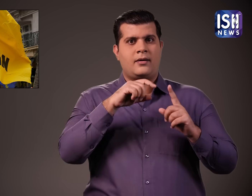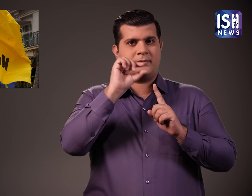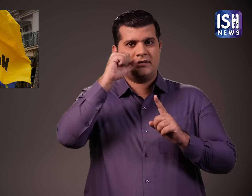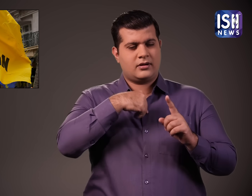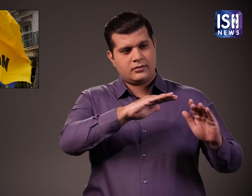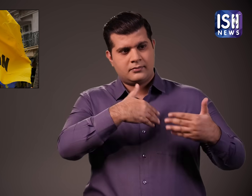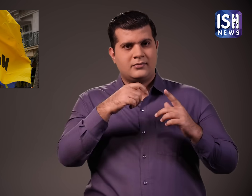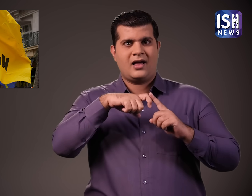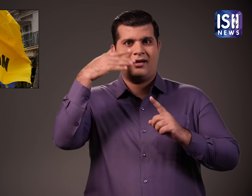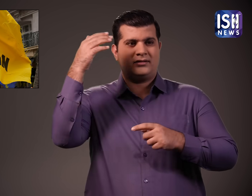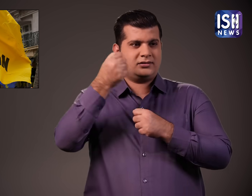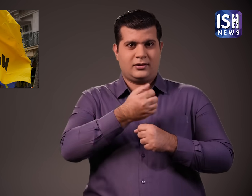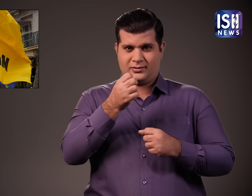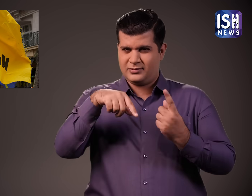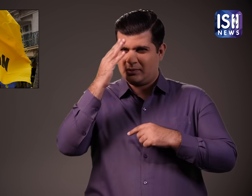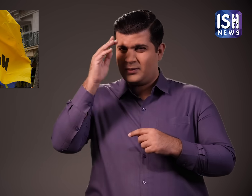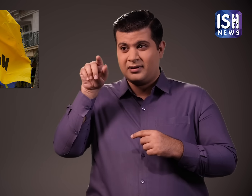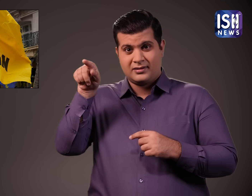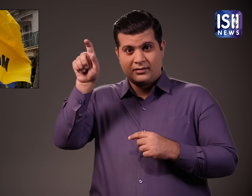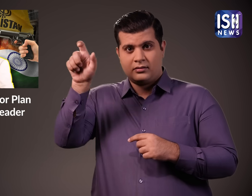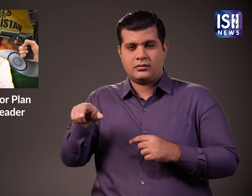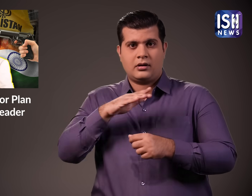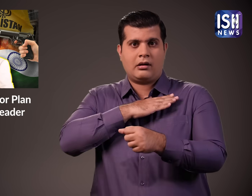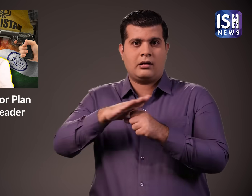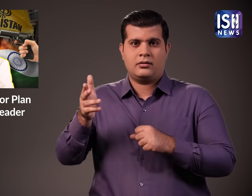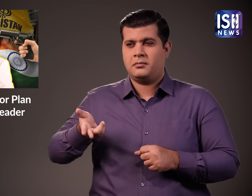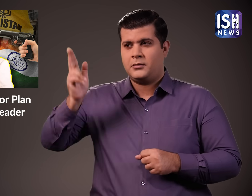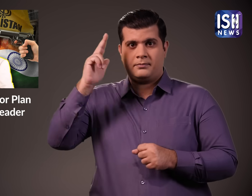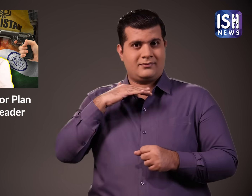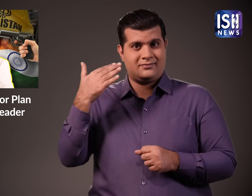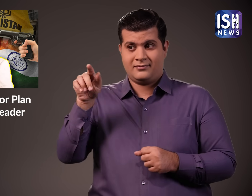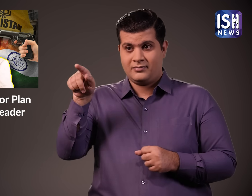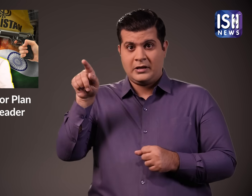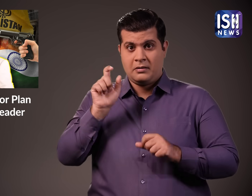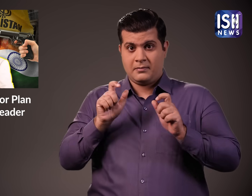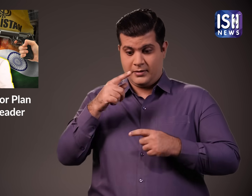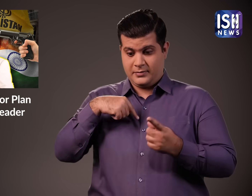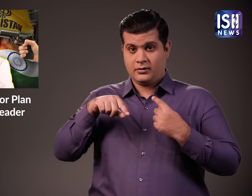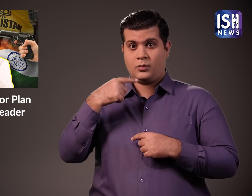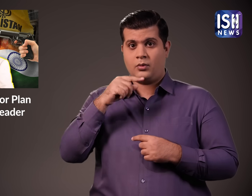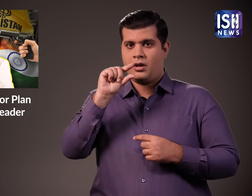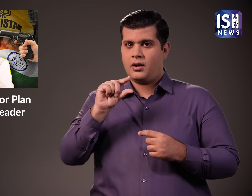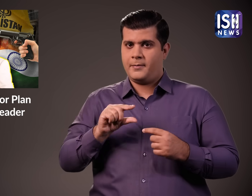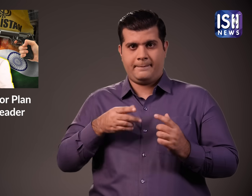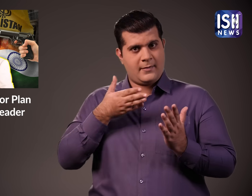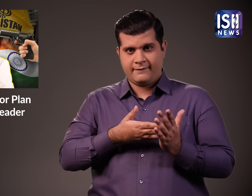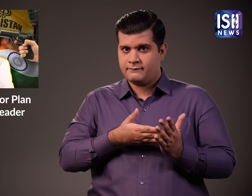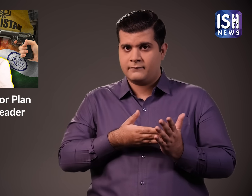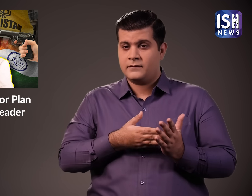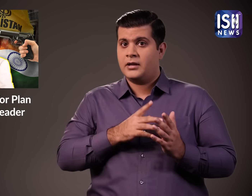जिनकी हत्या कर दी गई थी और कैनेडा ने भारत पर उनकी हत्या